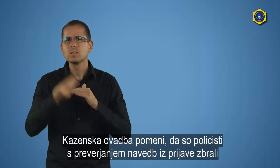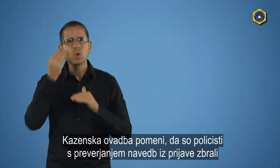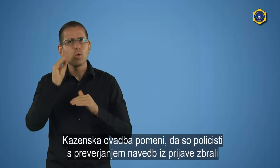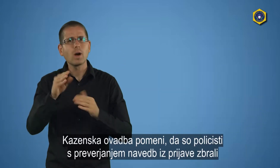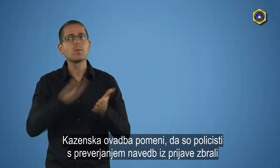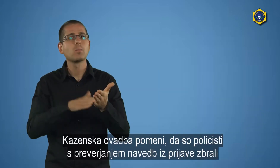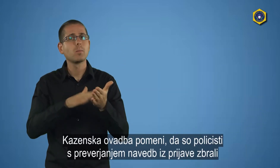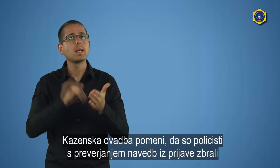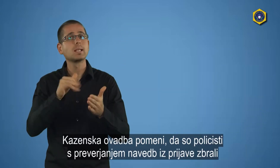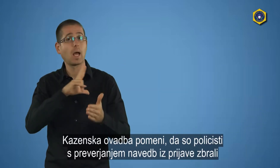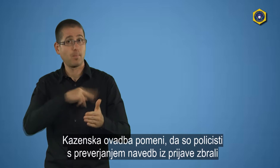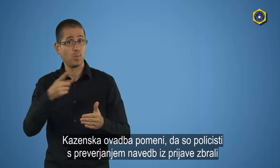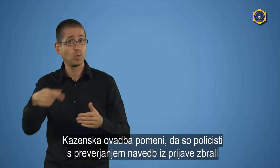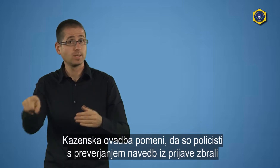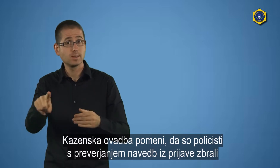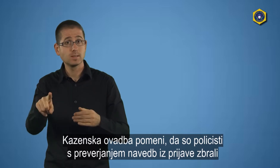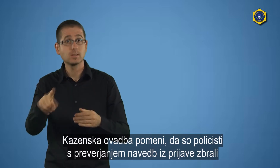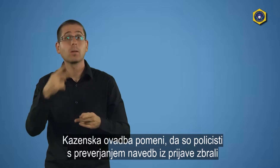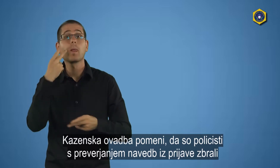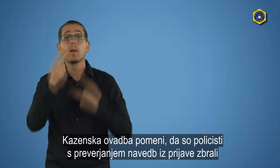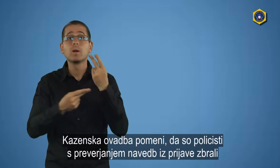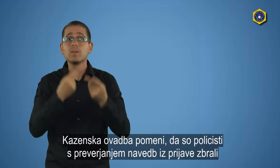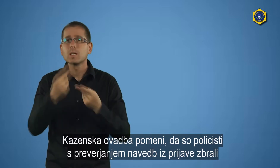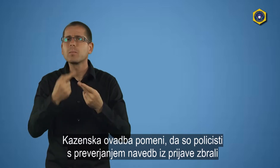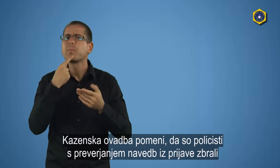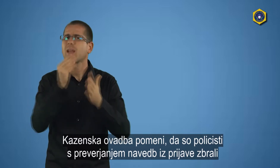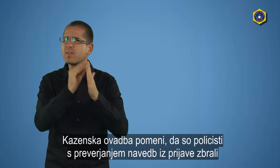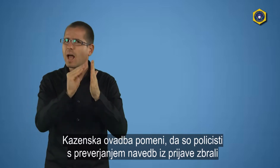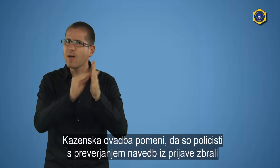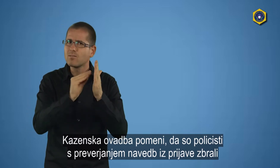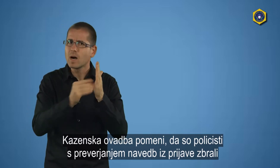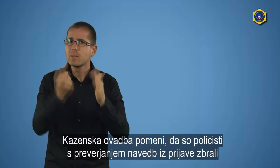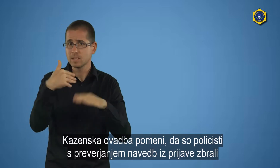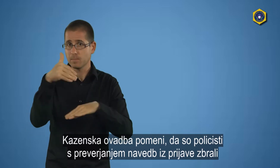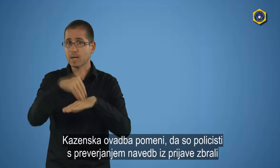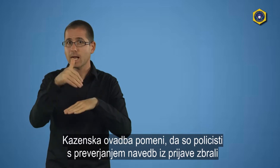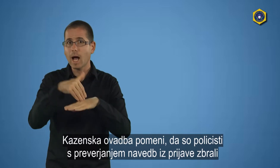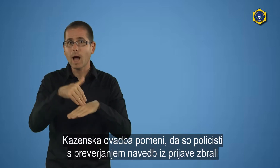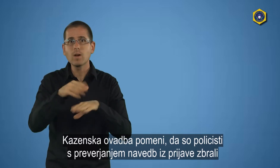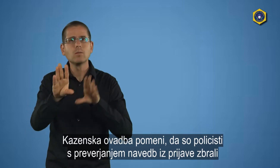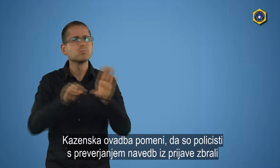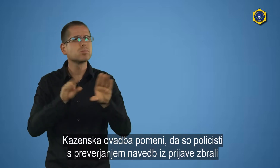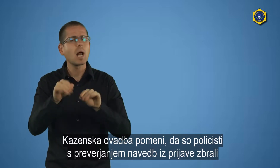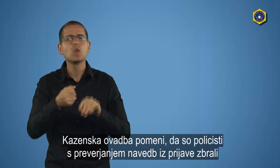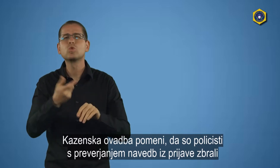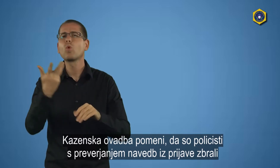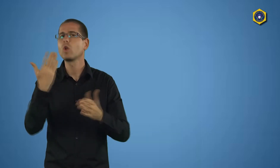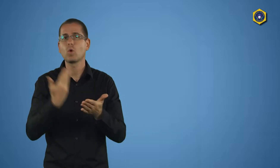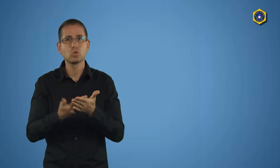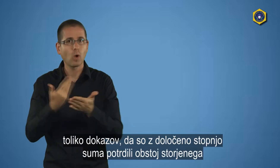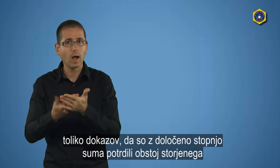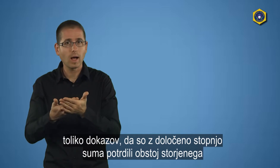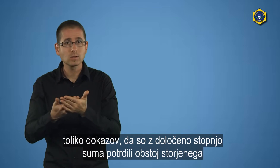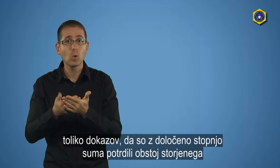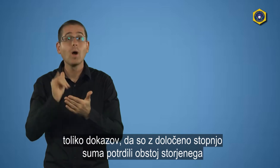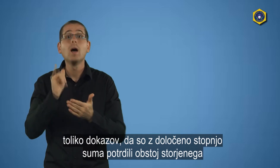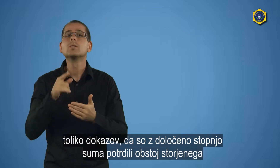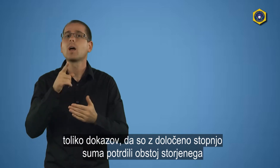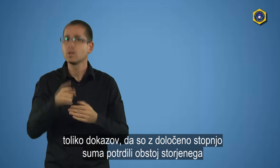Kazenska ovadba pomeni, da so policisti s preverjanjem navedb iz prijave zbrali toliko dokazov, da so z določeno